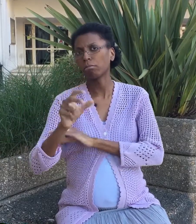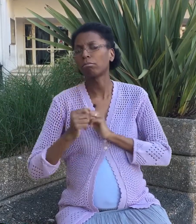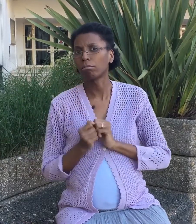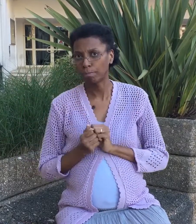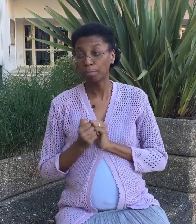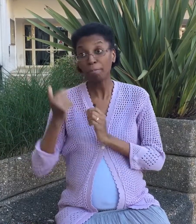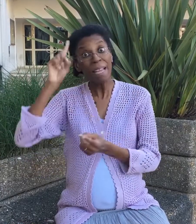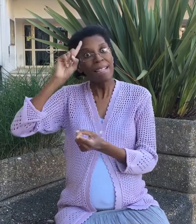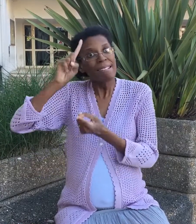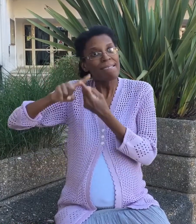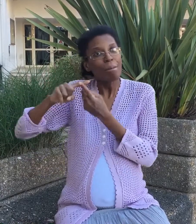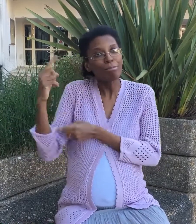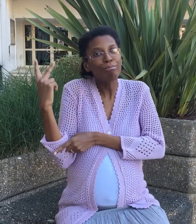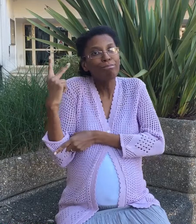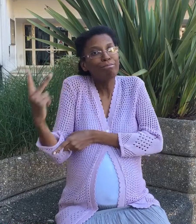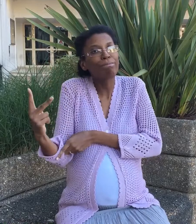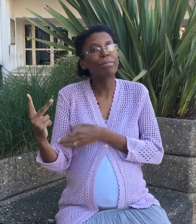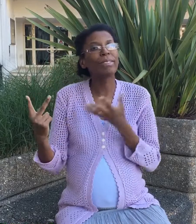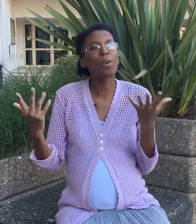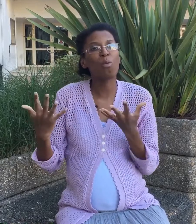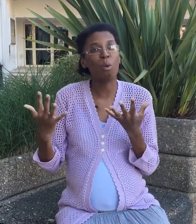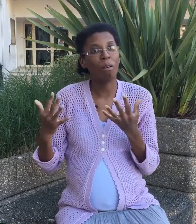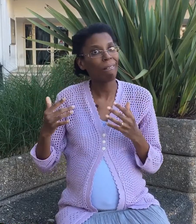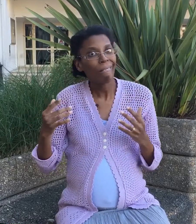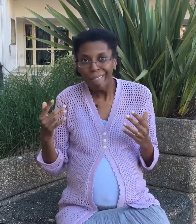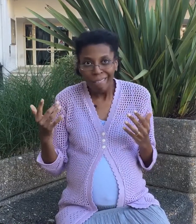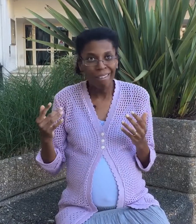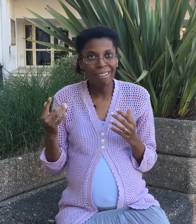2018-2023 est encore plus d'actualité.